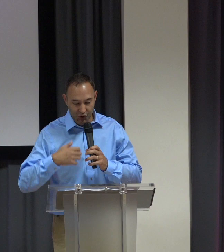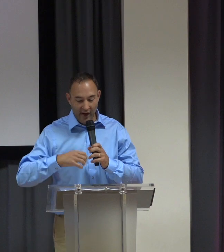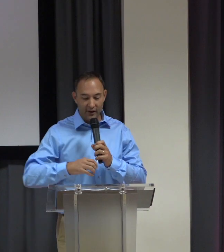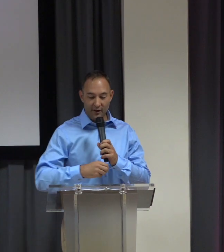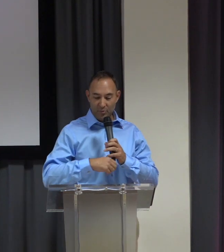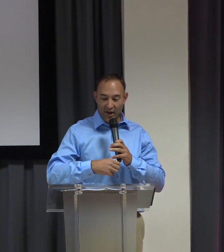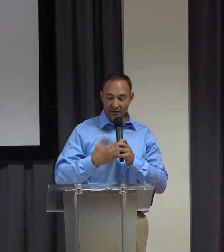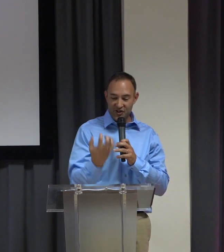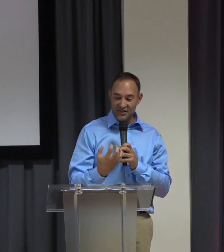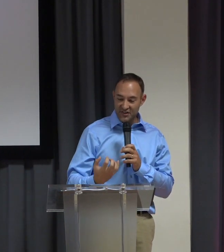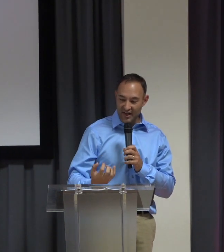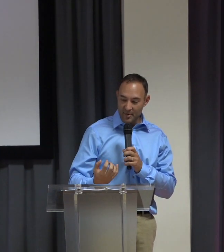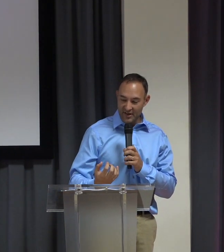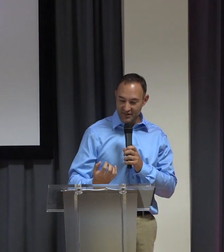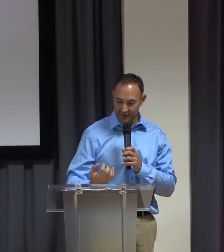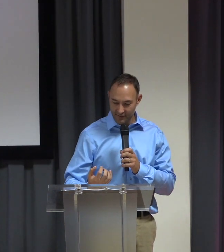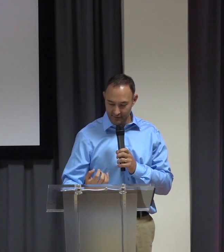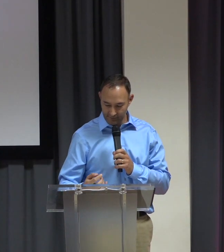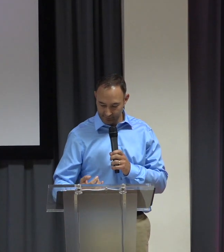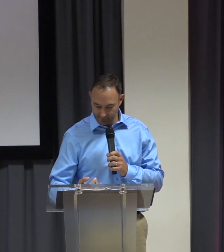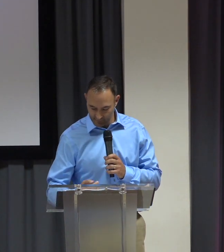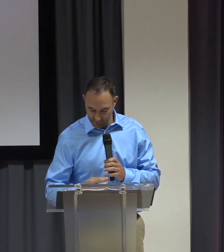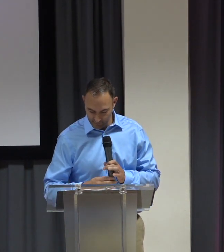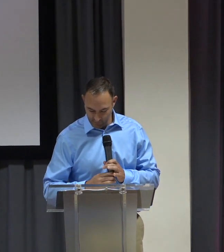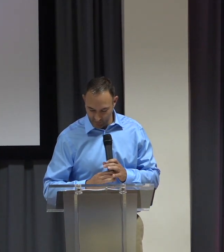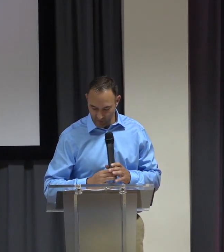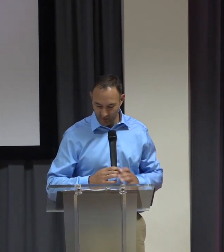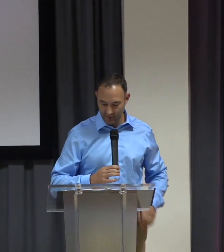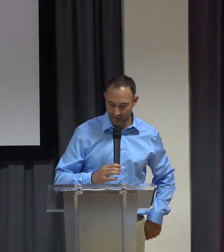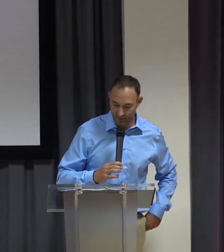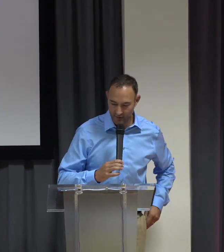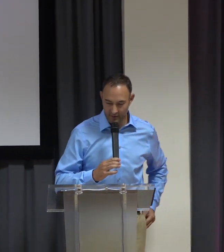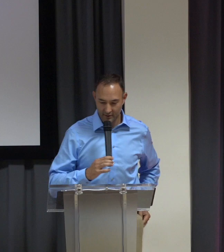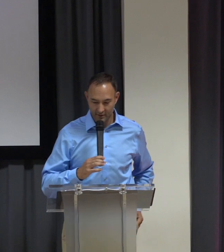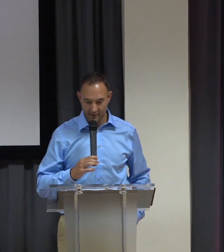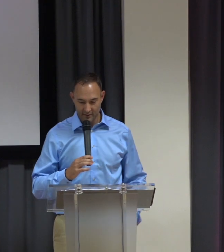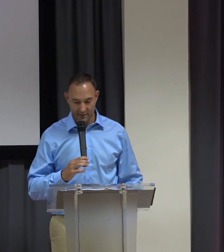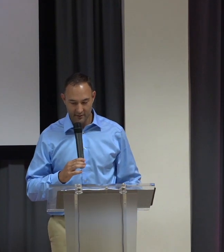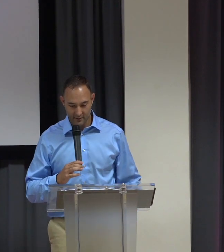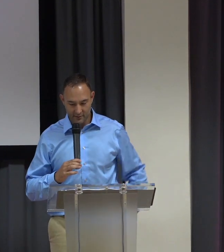that the trail of blood of Jesus' enemies et on voit le